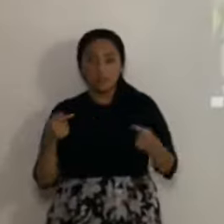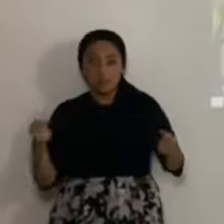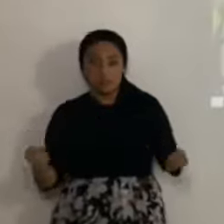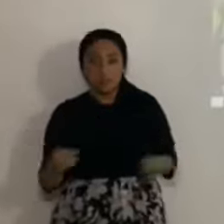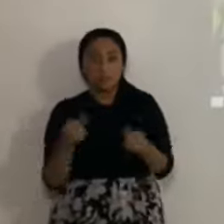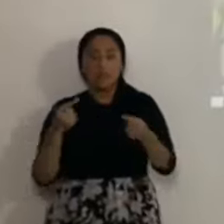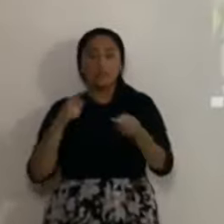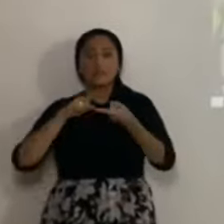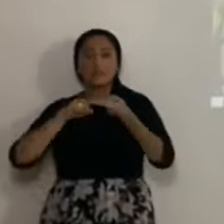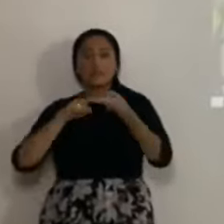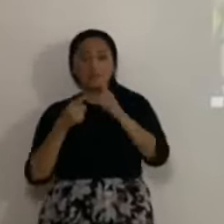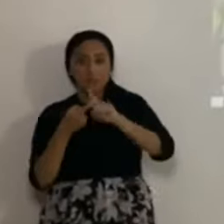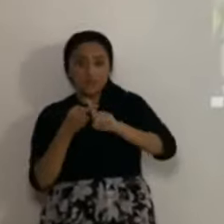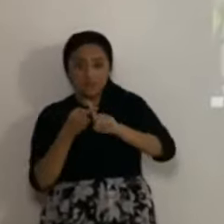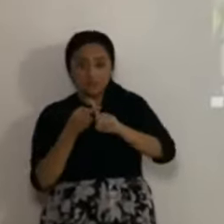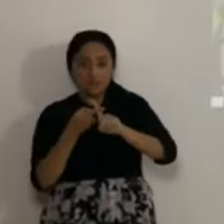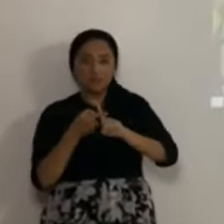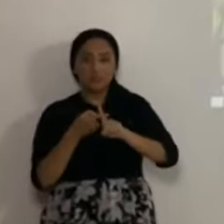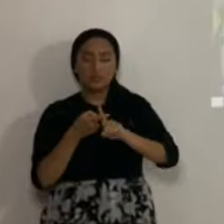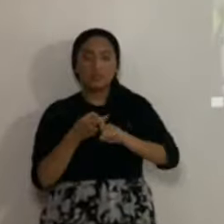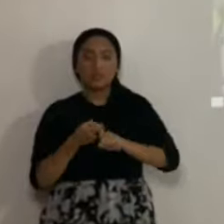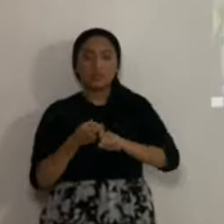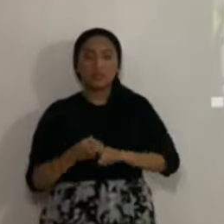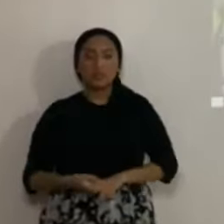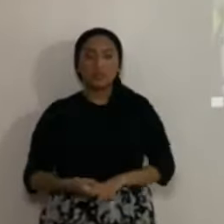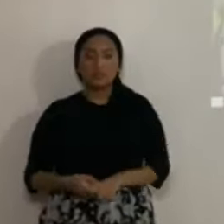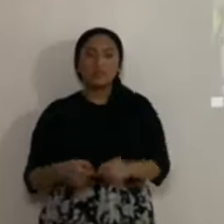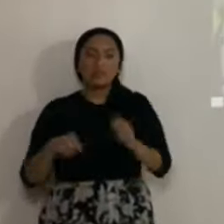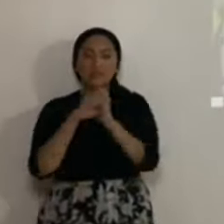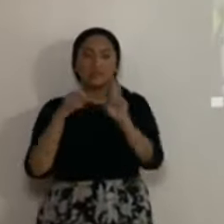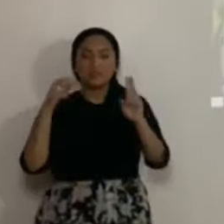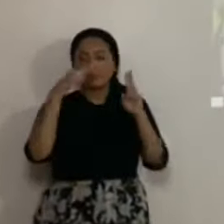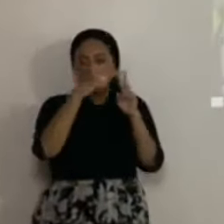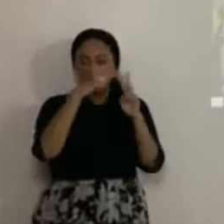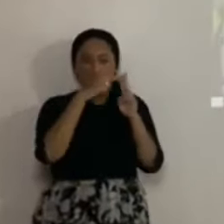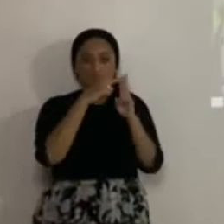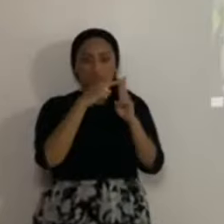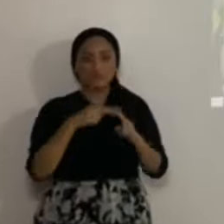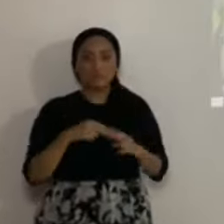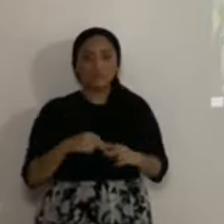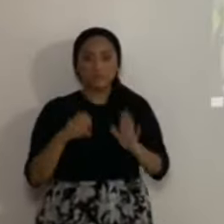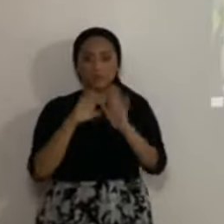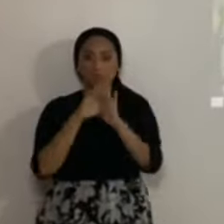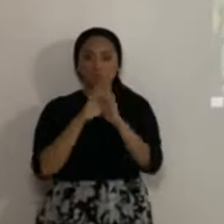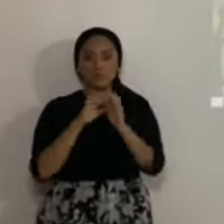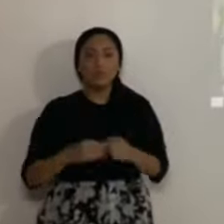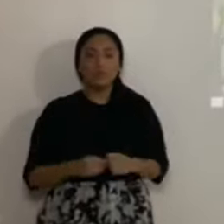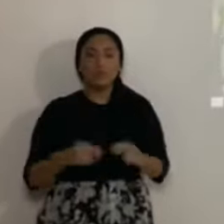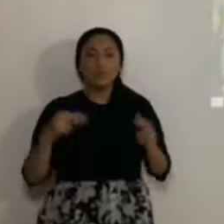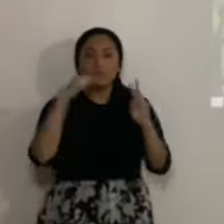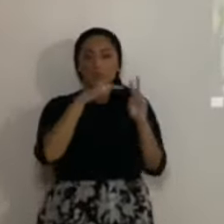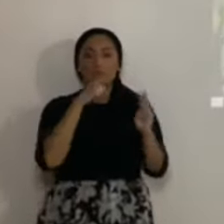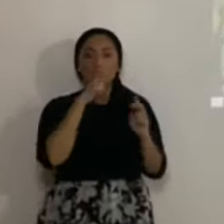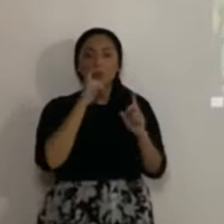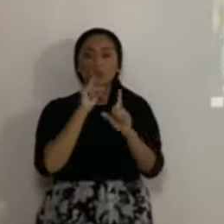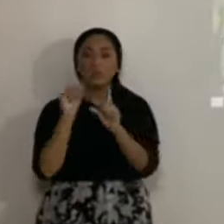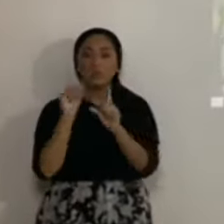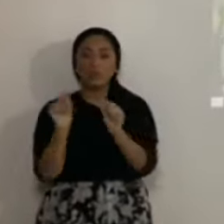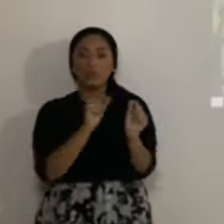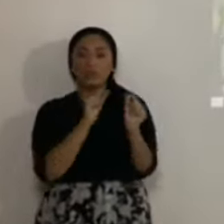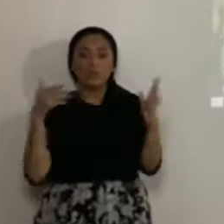sus amigos, o a sus compañeros, por ejemplo, estos dos, ¿verdad? Aquel que susurra